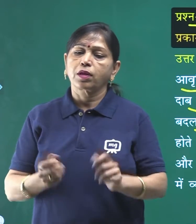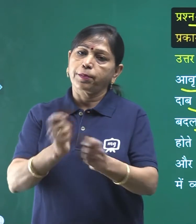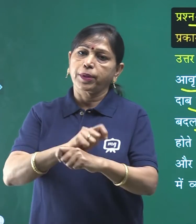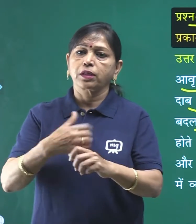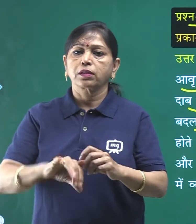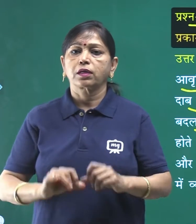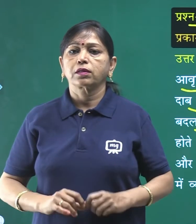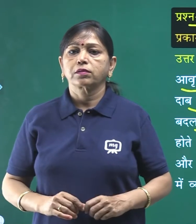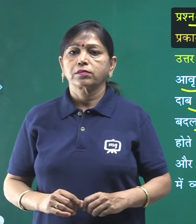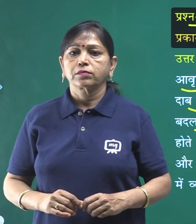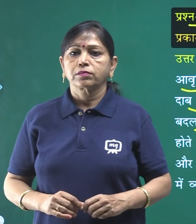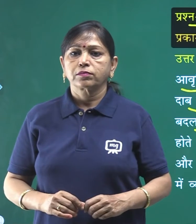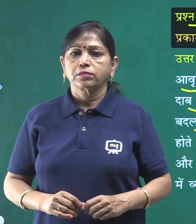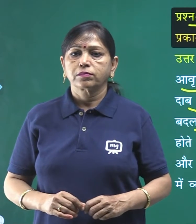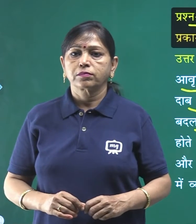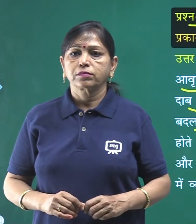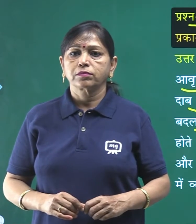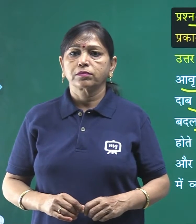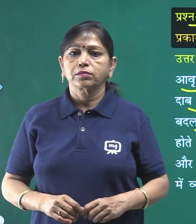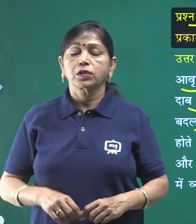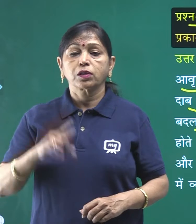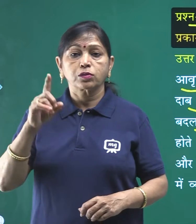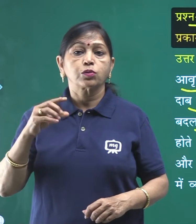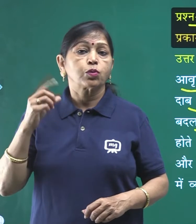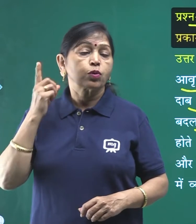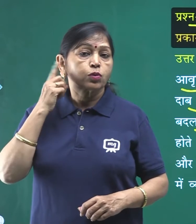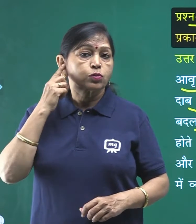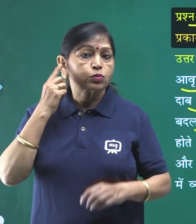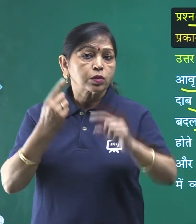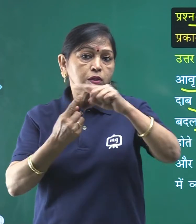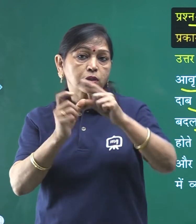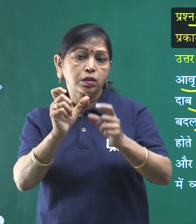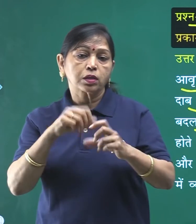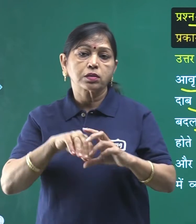बदलता है, जो श्रवण तंत्रिका से